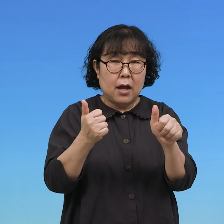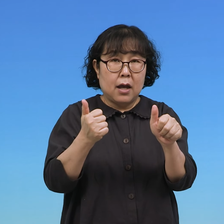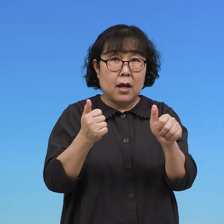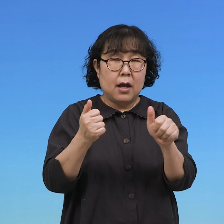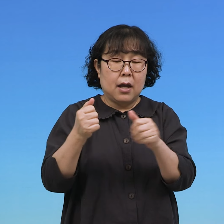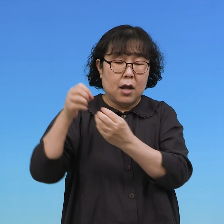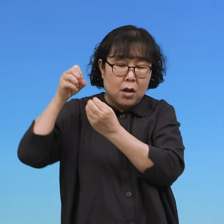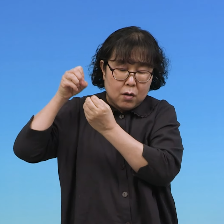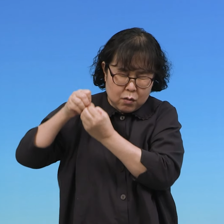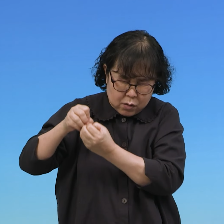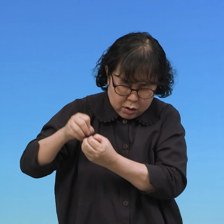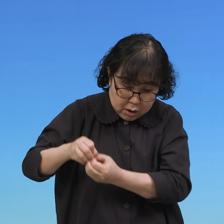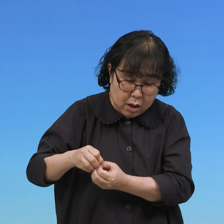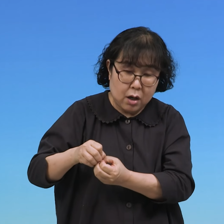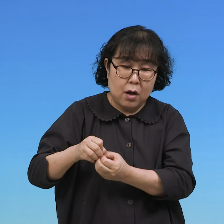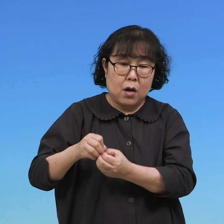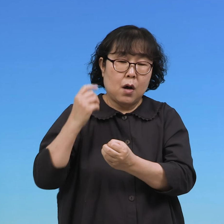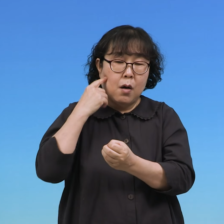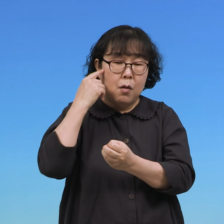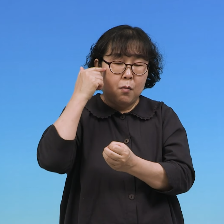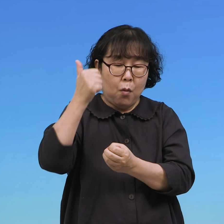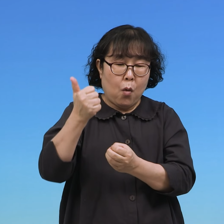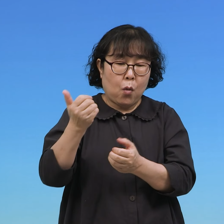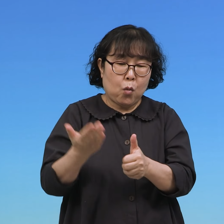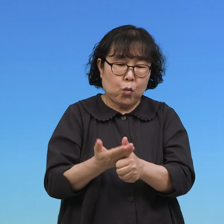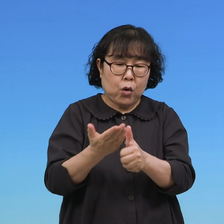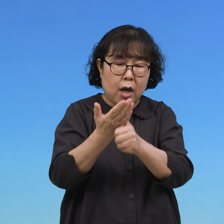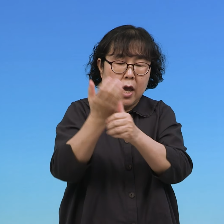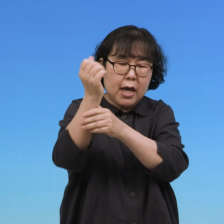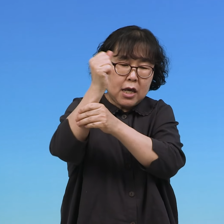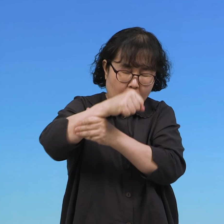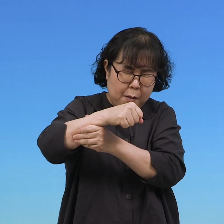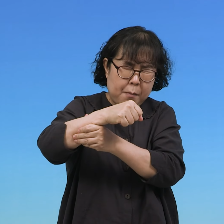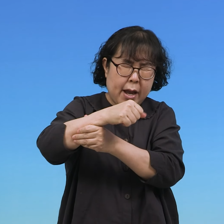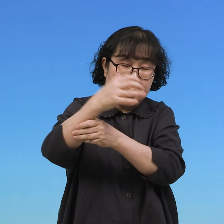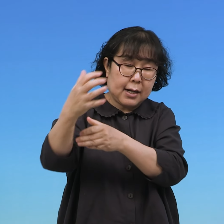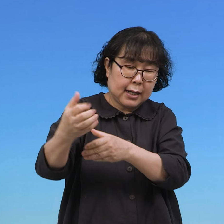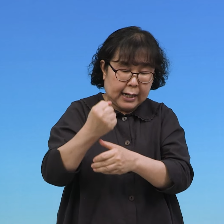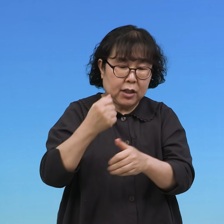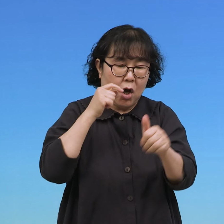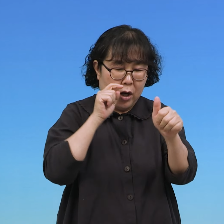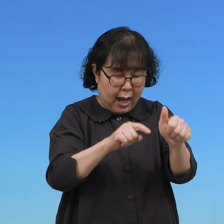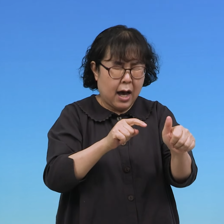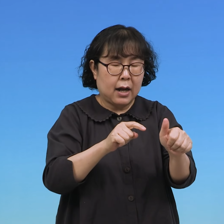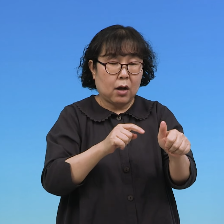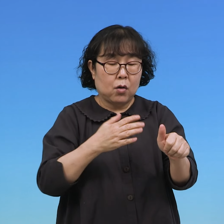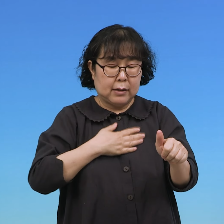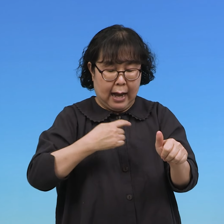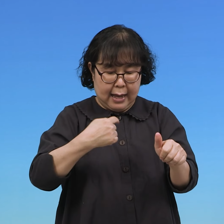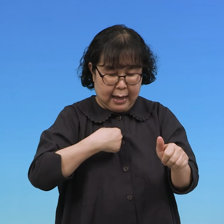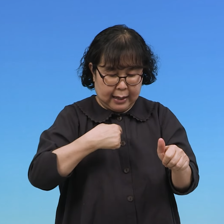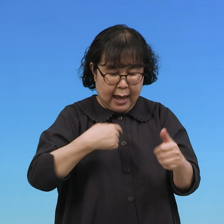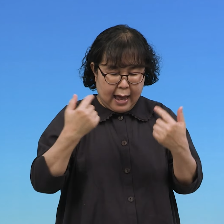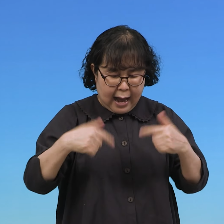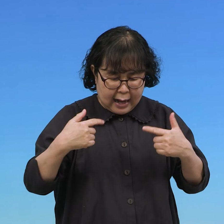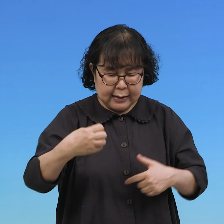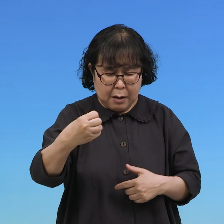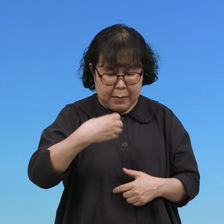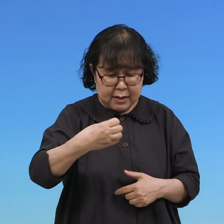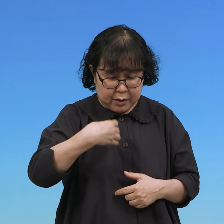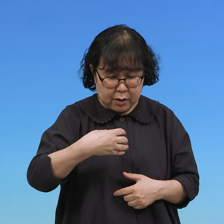이게 제 사춘기 시절 계속 들려지던 말씀이었는데, 제가 왜 요즘에 어머니 생각하면 새삼 감사가